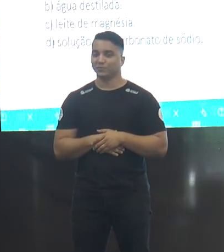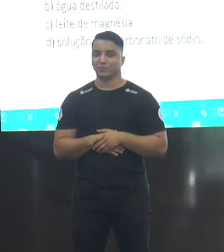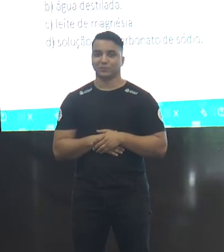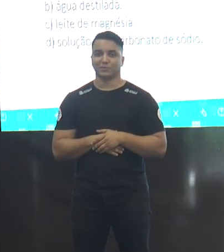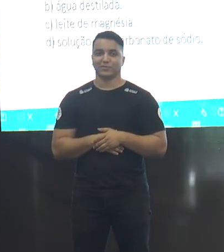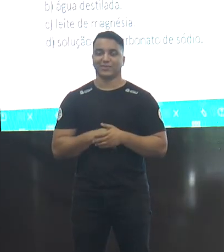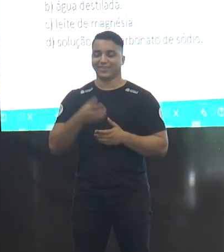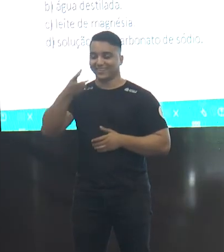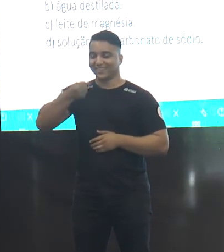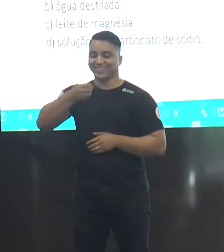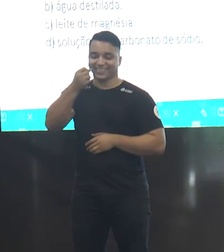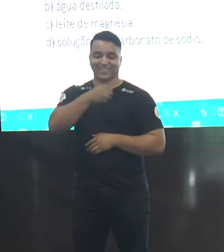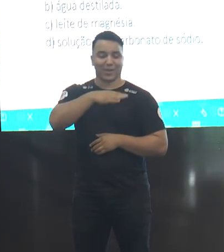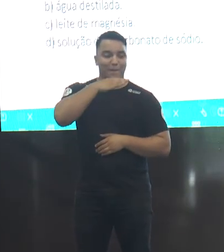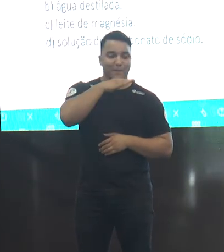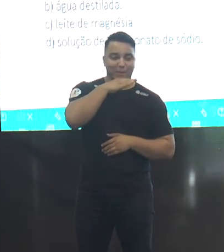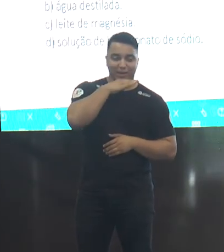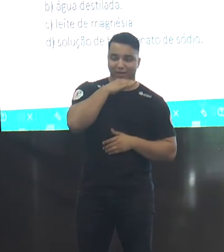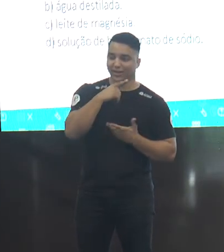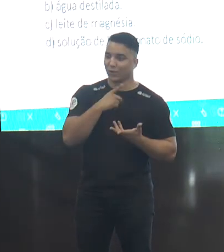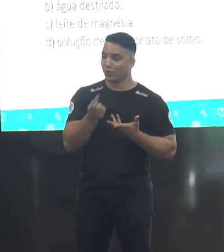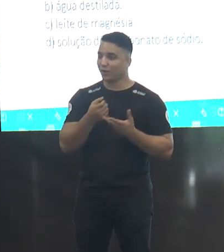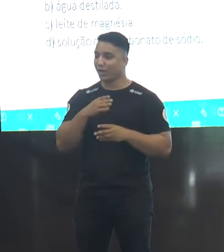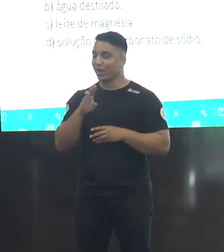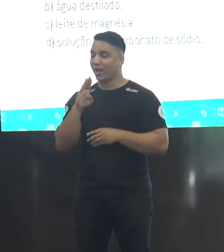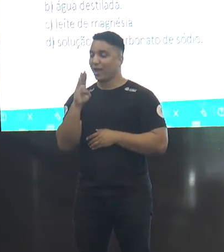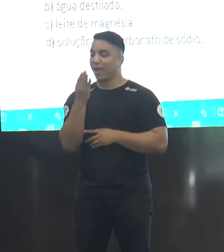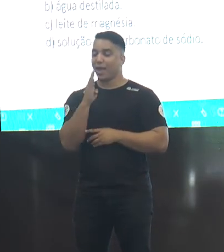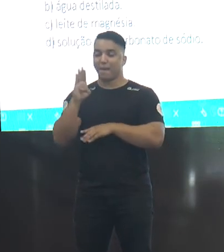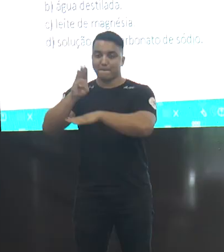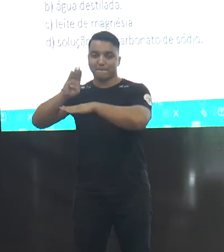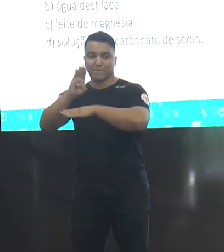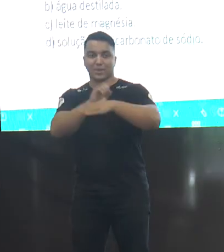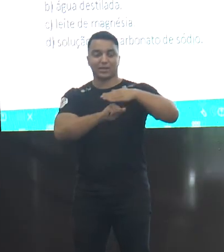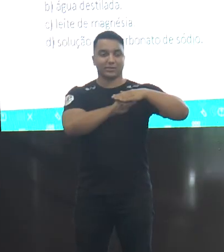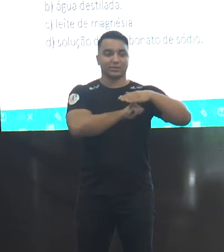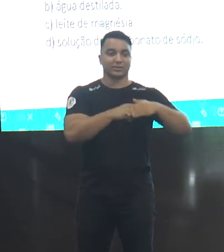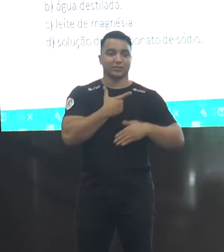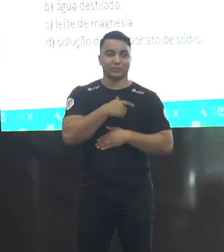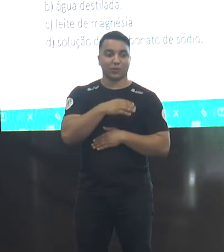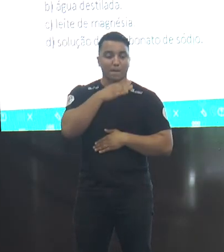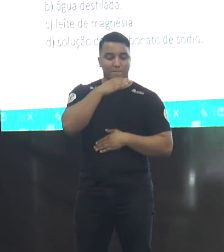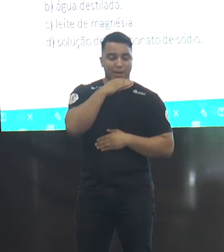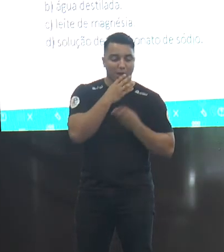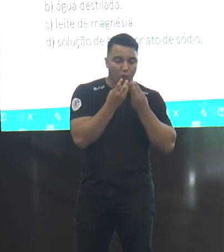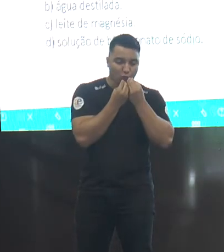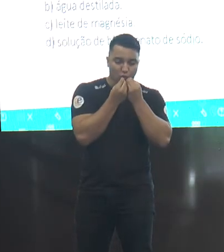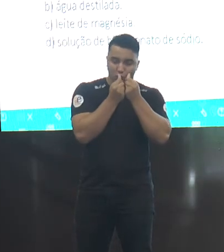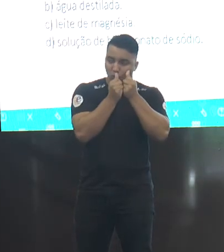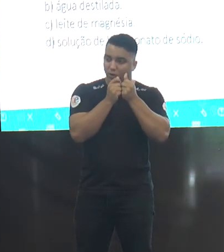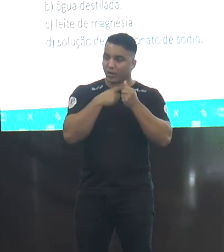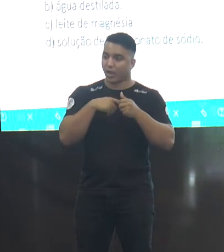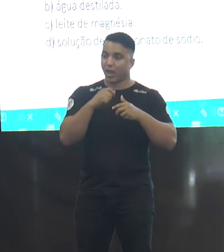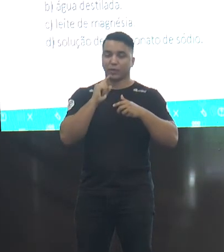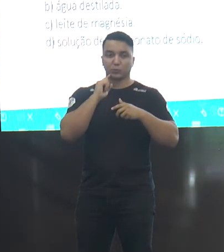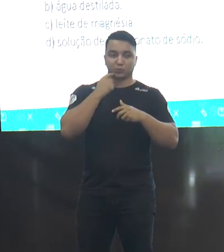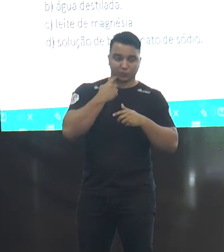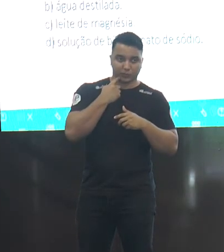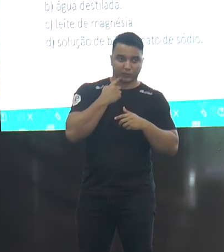Gente, a mistura de leite com manga é ácido, é básico. Me diga uma coisa, quando você chupa a manga, ela é